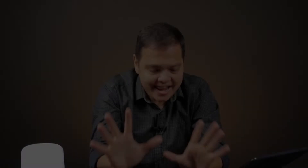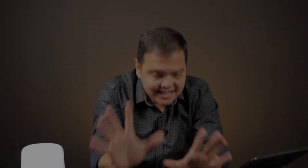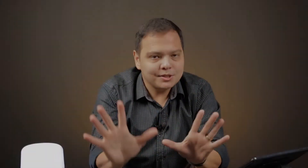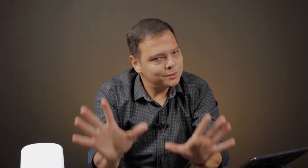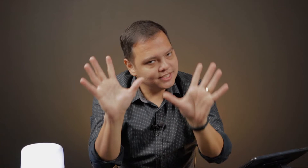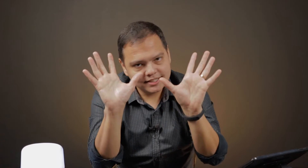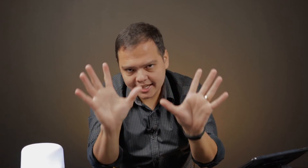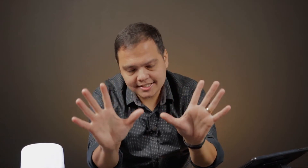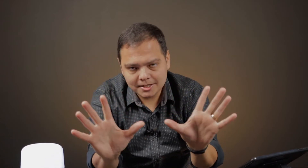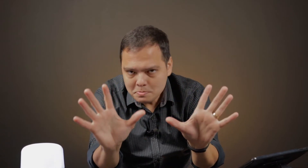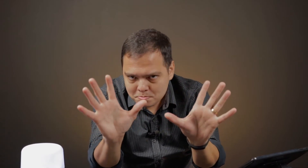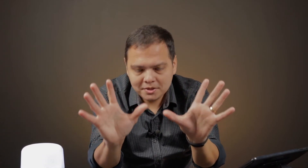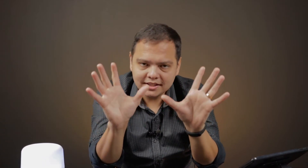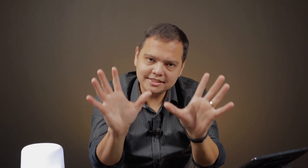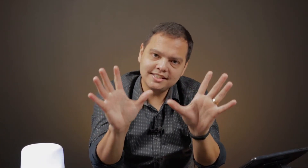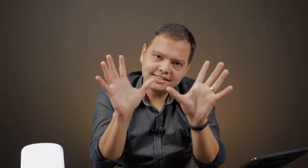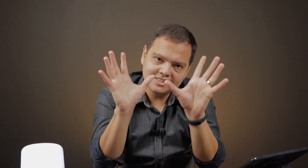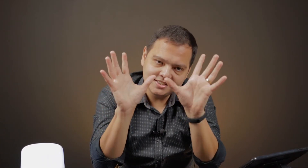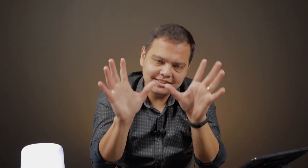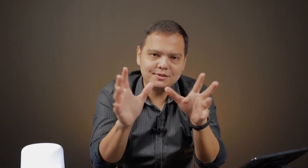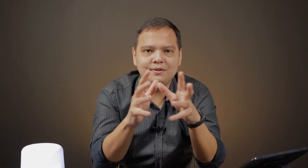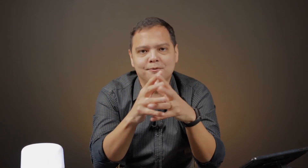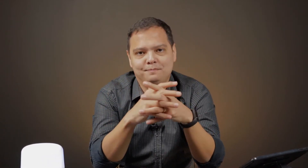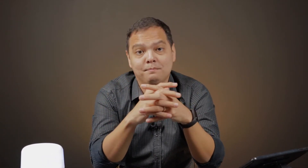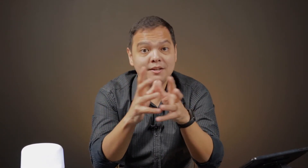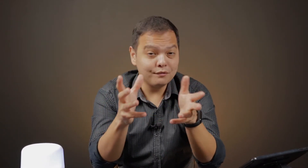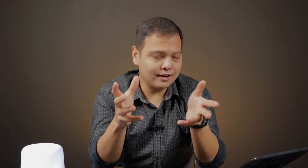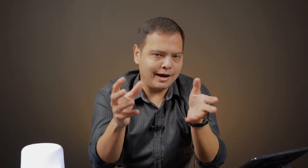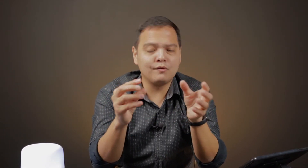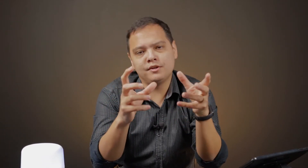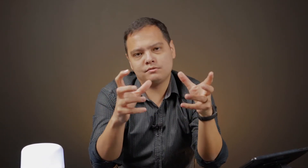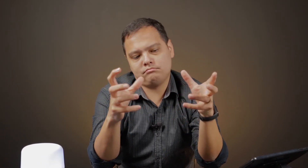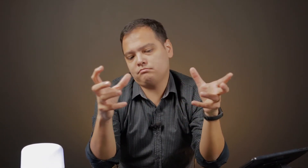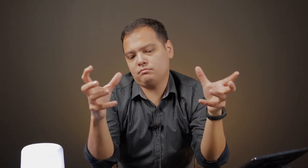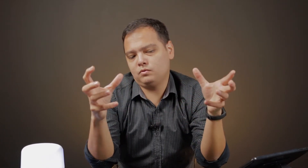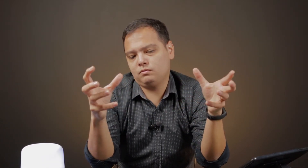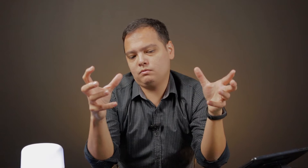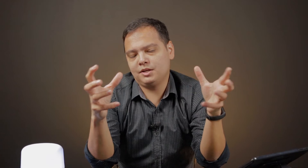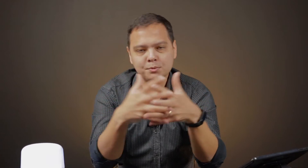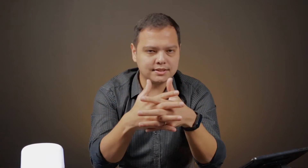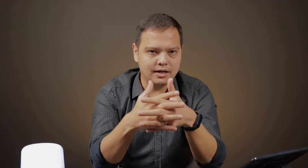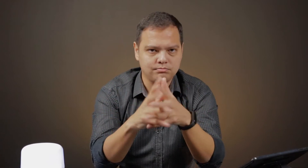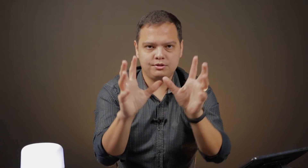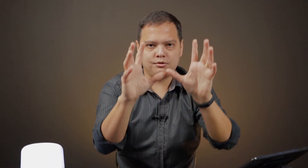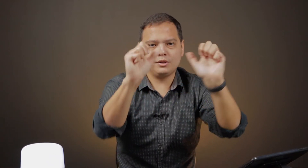Nessa eu tenho certeza que muita gente se identificou. E no final eu fiz uma junção de todas